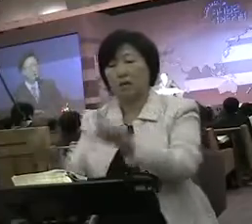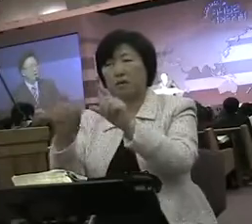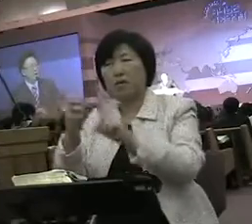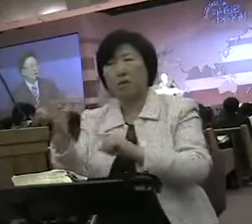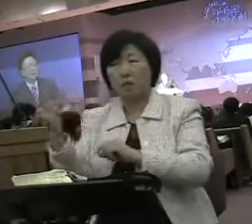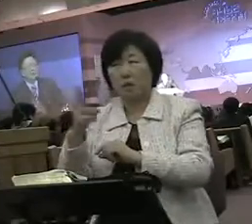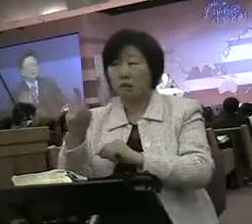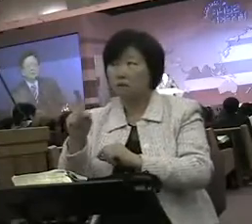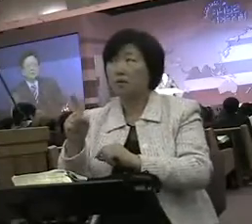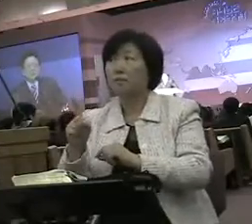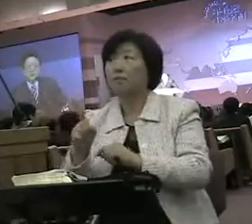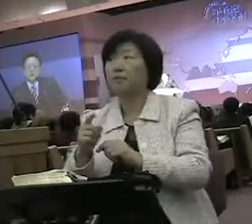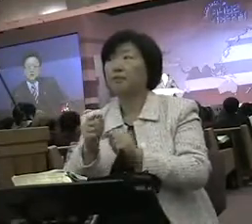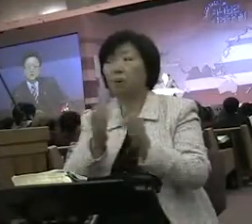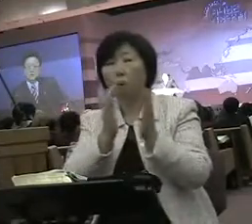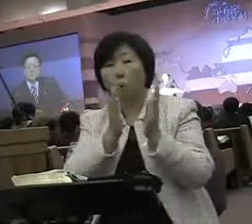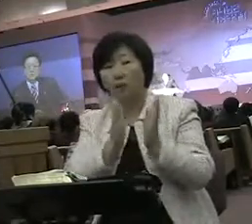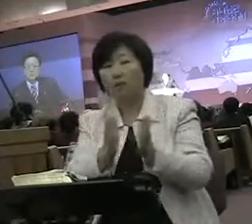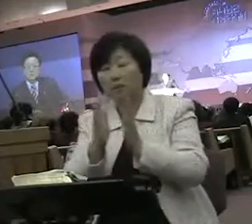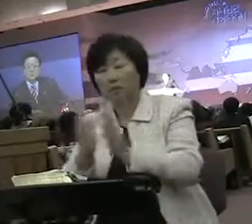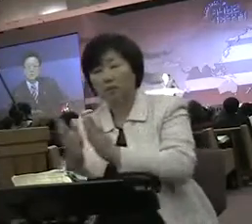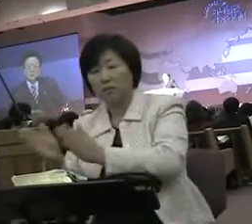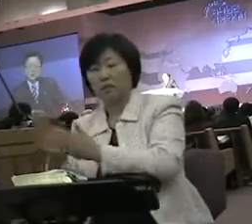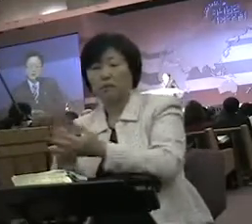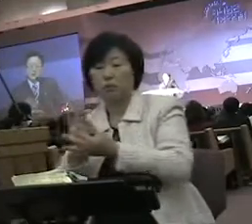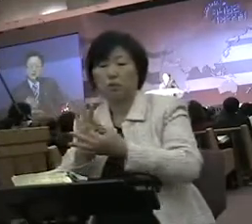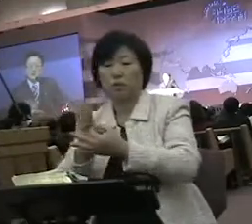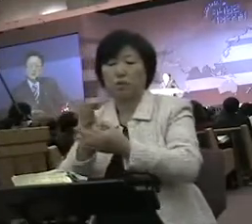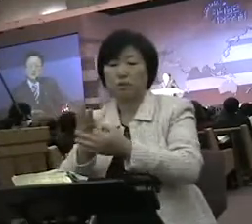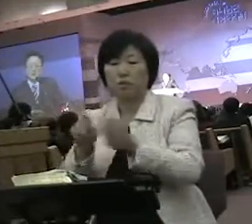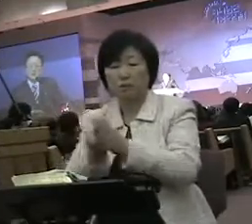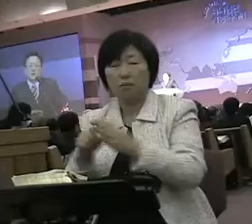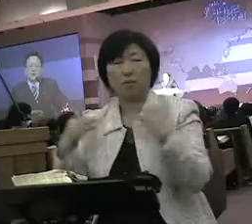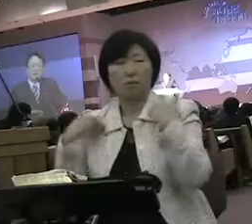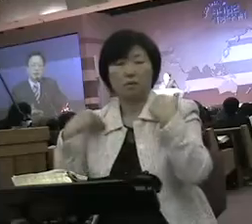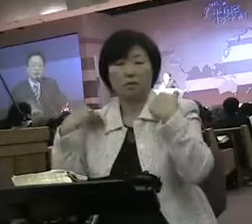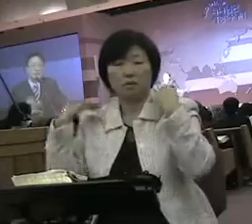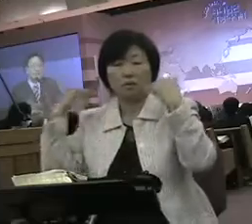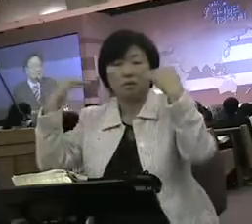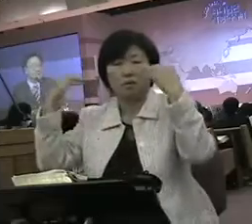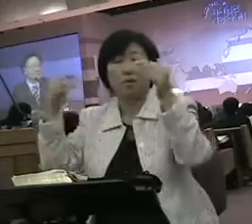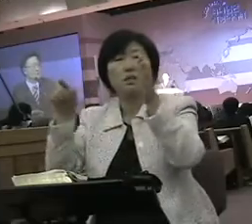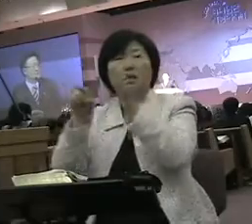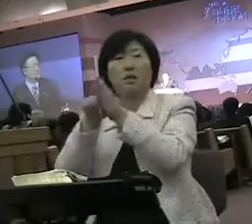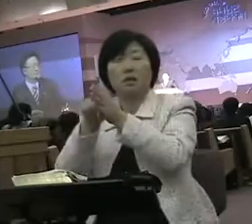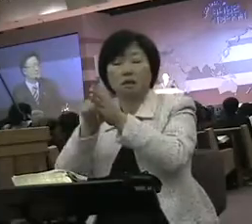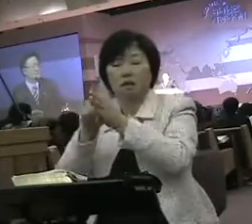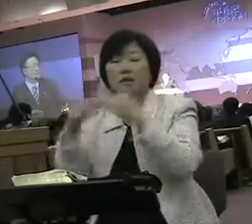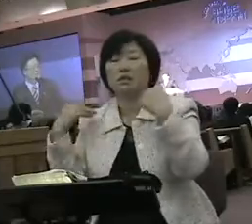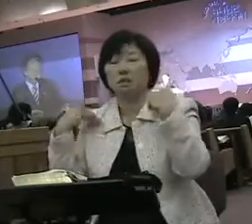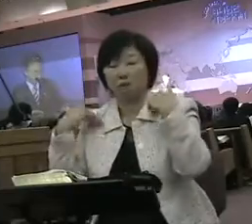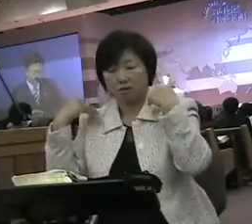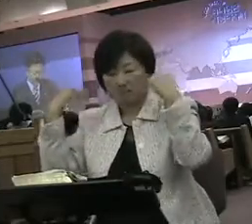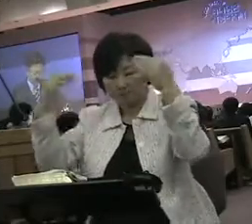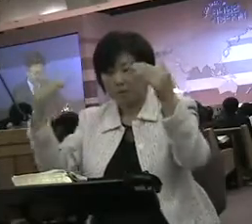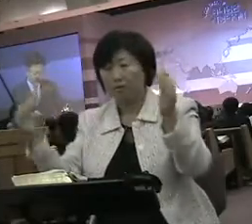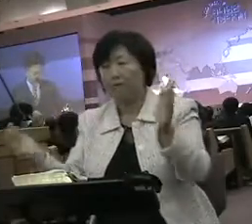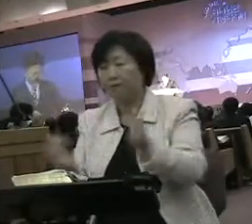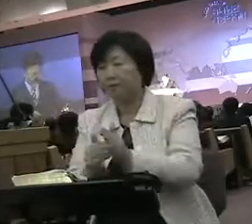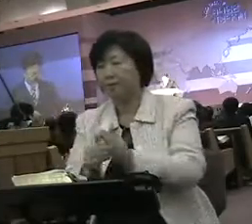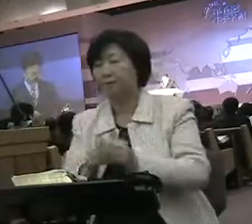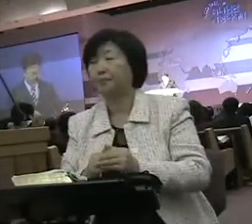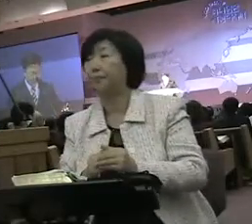검증했습니다. 이러한 과정들을 통해서 제 믿음이 자랐고 제 신앙이 자랐습니다.